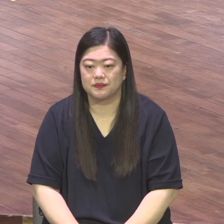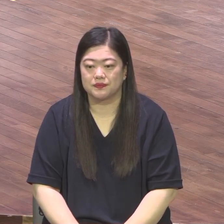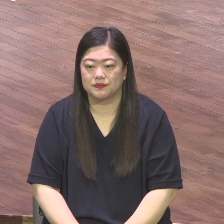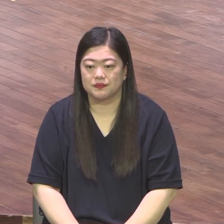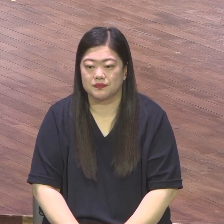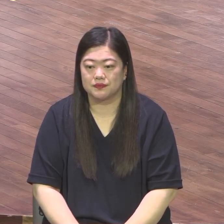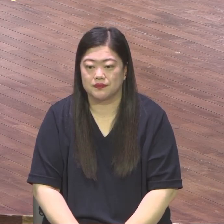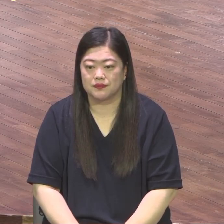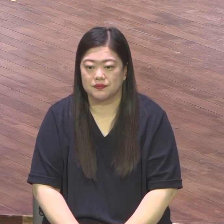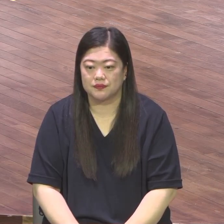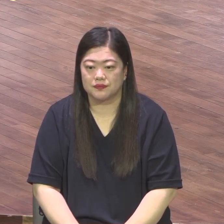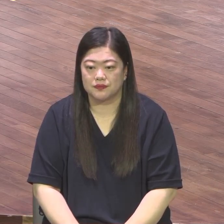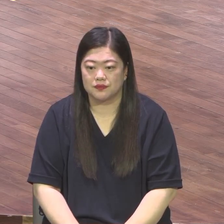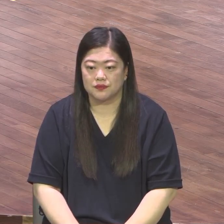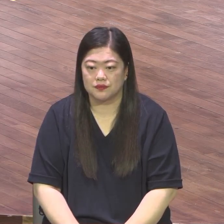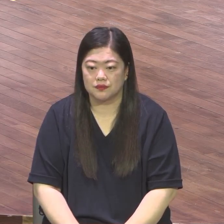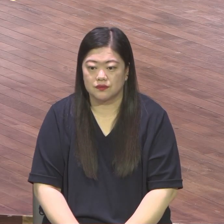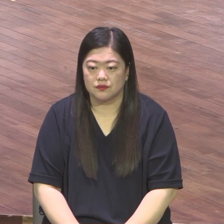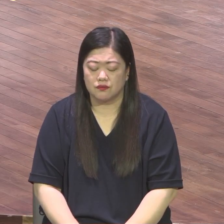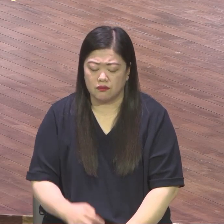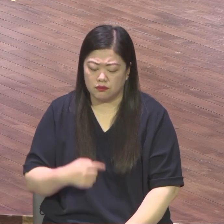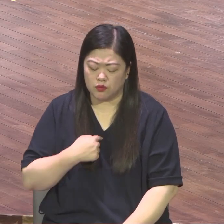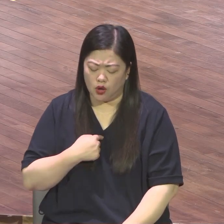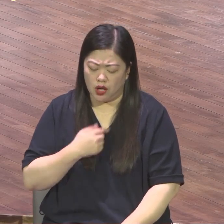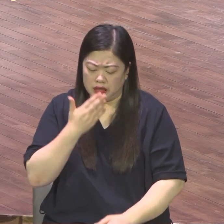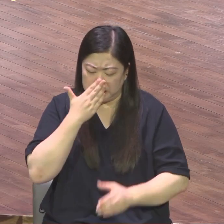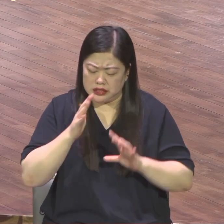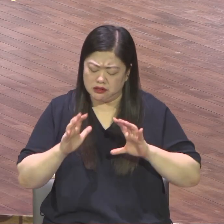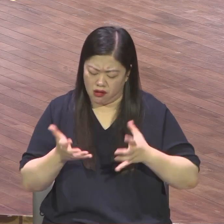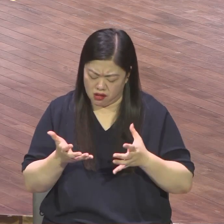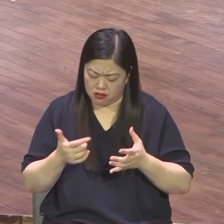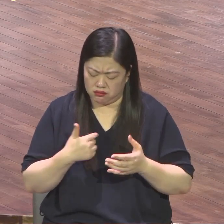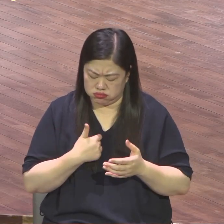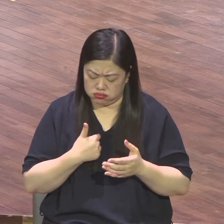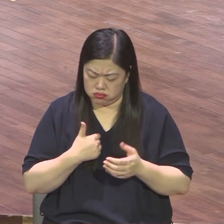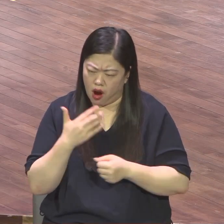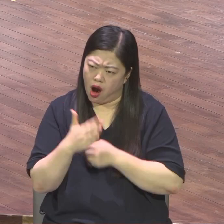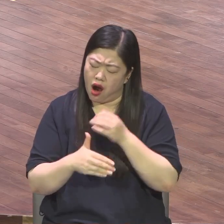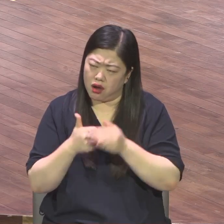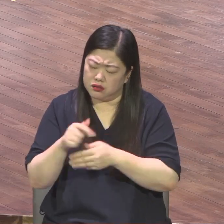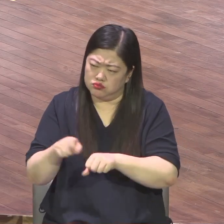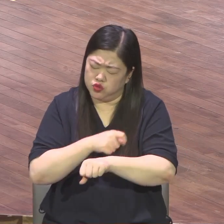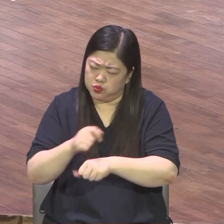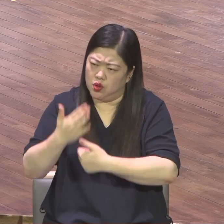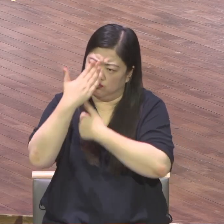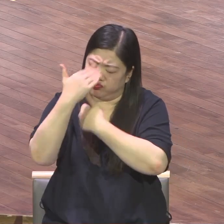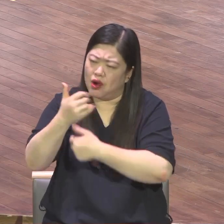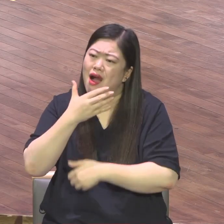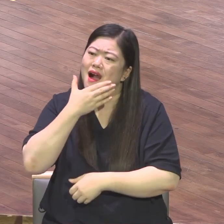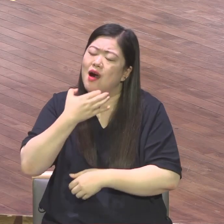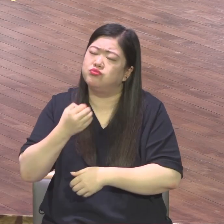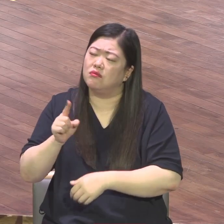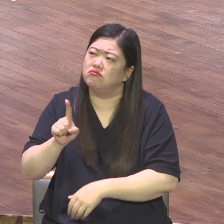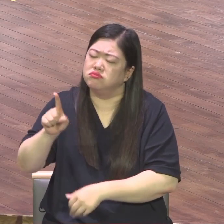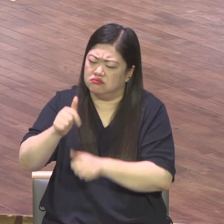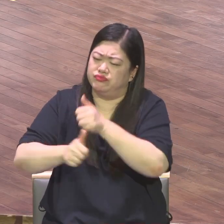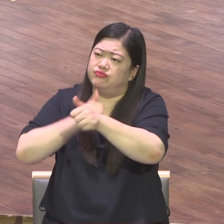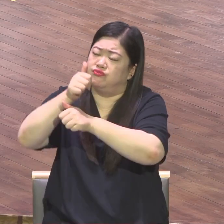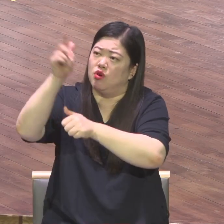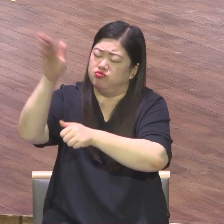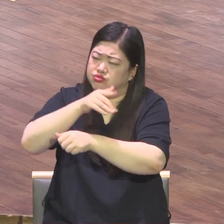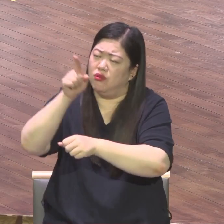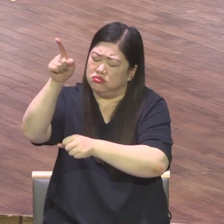그런데 택한 이 백성, 하나님은 끝까지 책임지신다 그랬잖아요. 하나님 끝까지 책임지신 하나님께서 언약 그대로